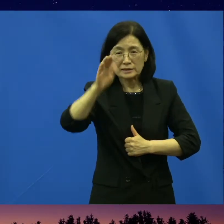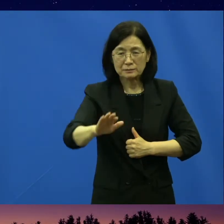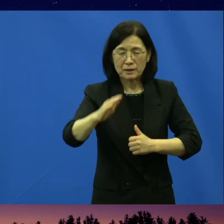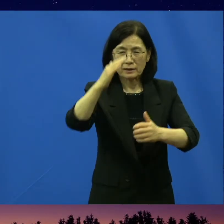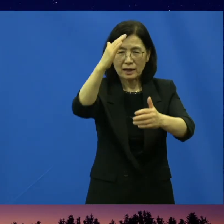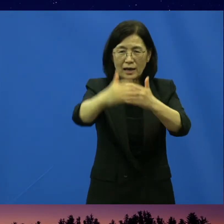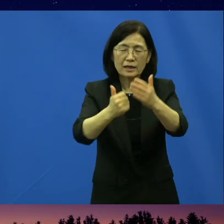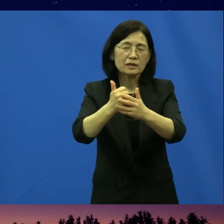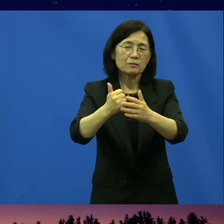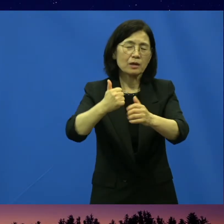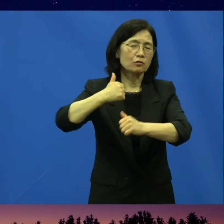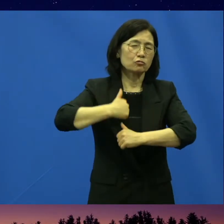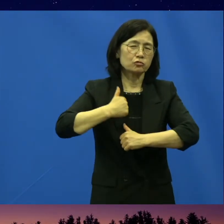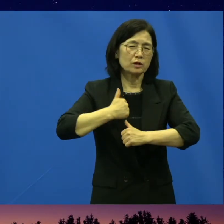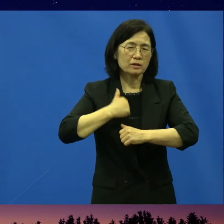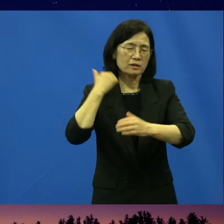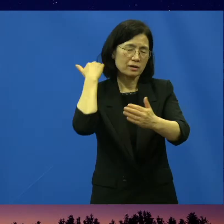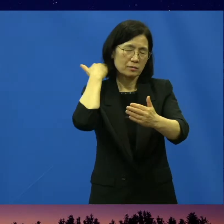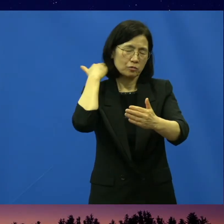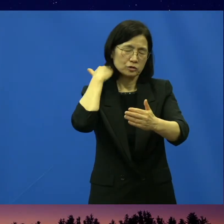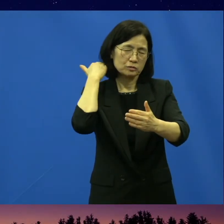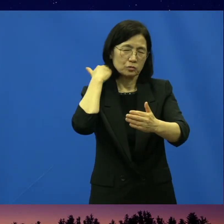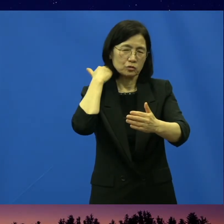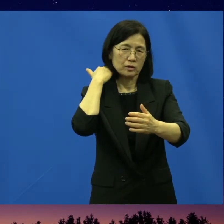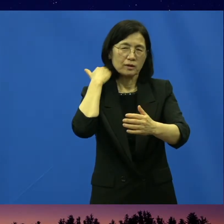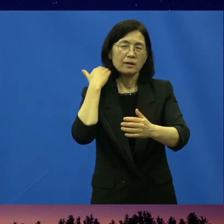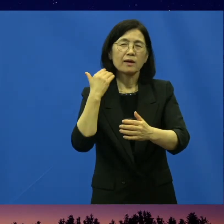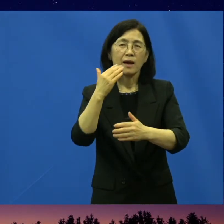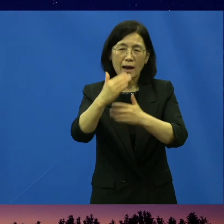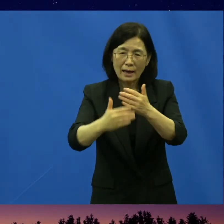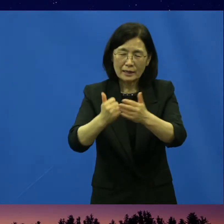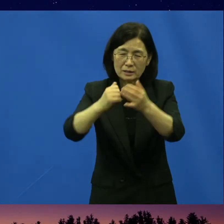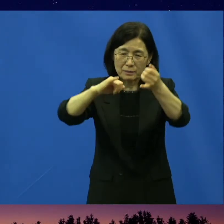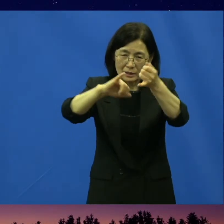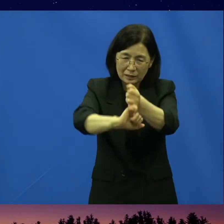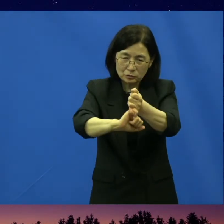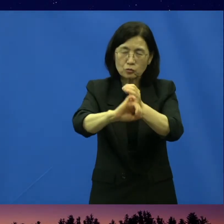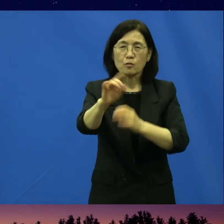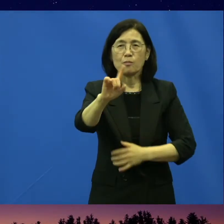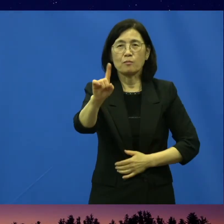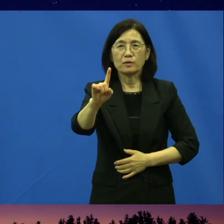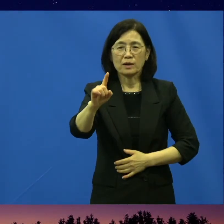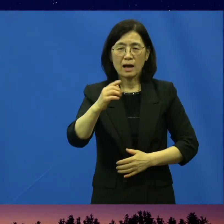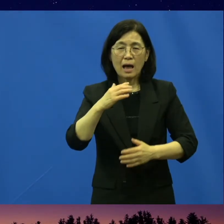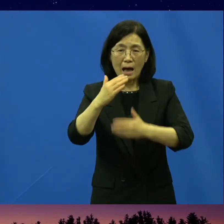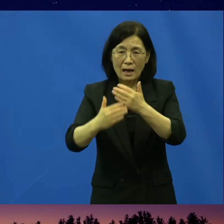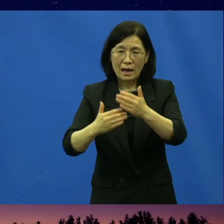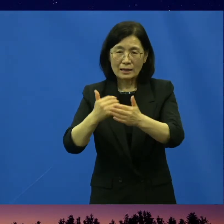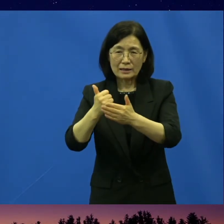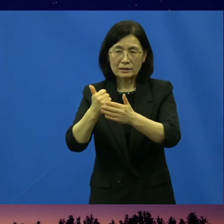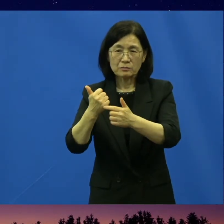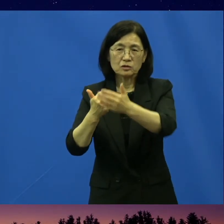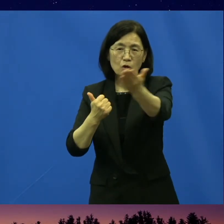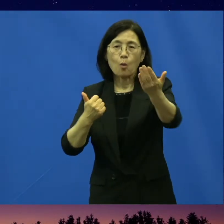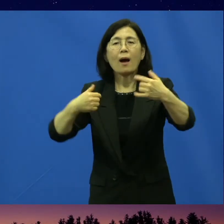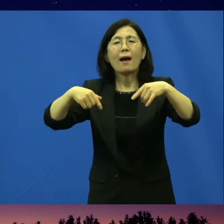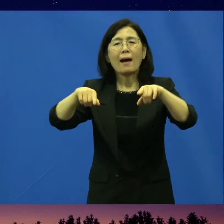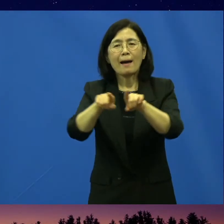하나님이 계속 뭐라고 얘기하십니까? 내가 너와 함께 할 것이다. 반복적으로 말씀하세요. 내가 너와 함께 할 것이다.